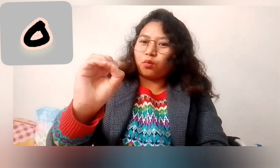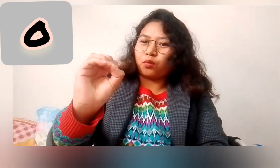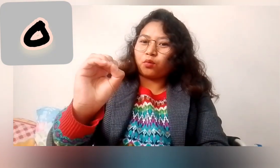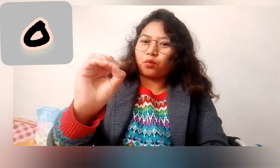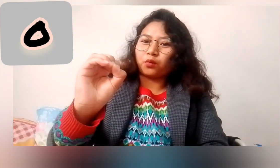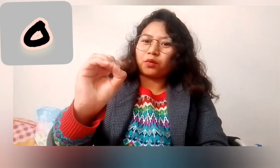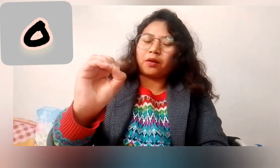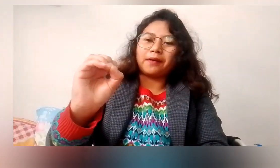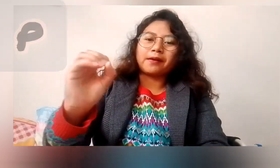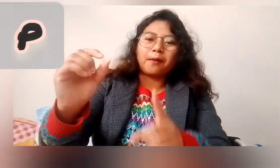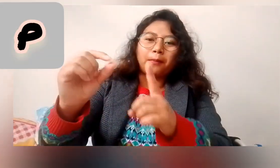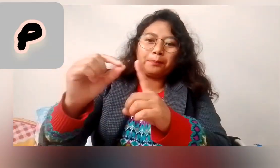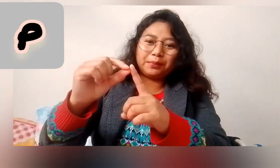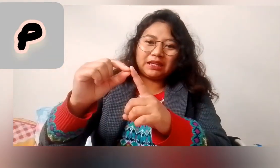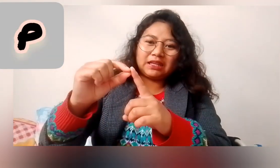O P